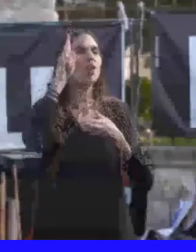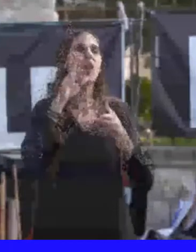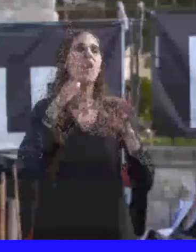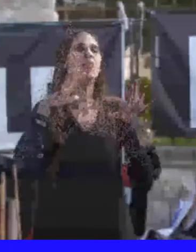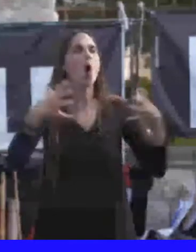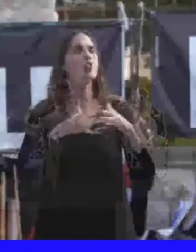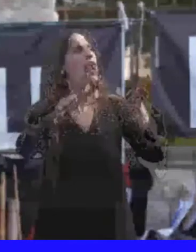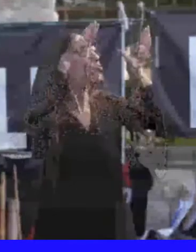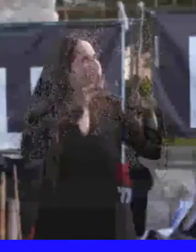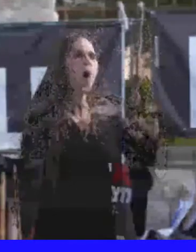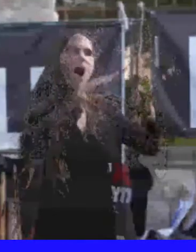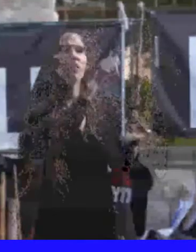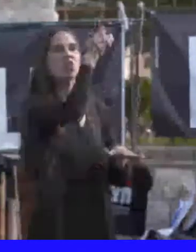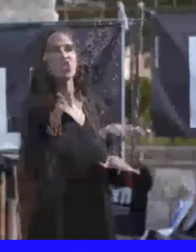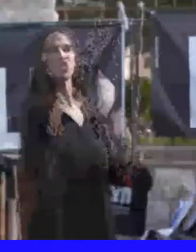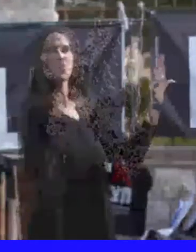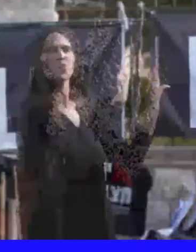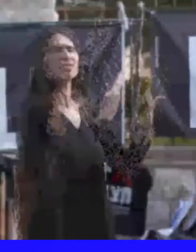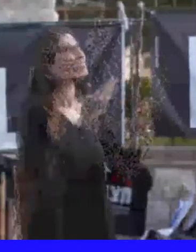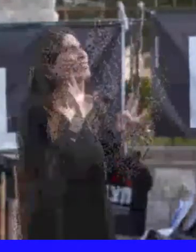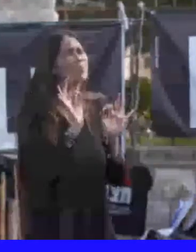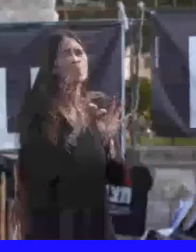האישיות, פשוטו כמשמעו.